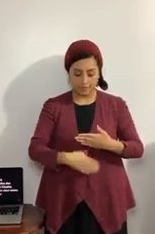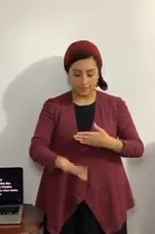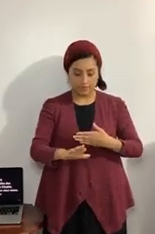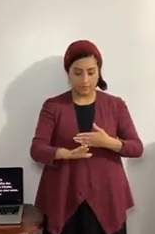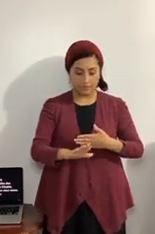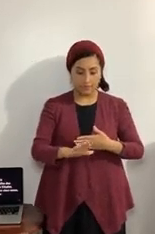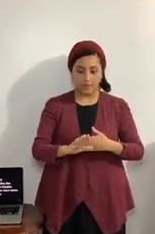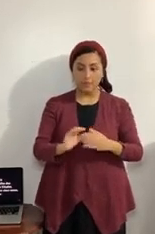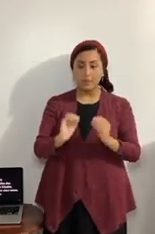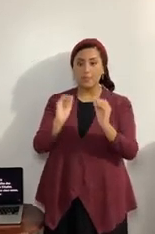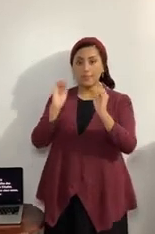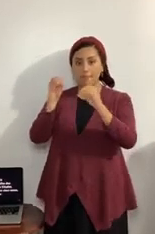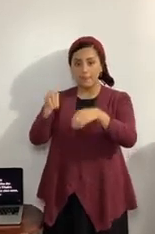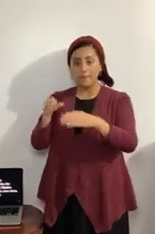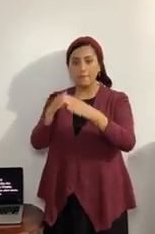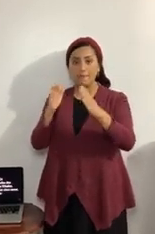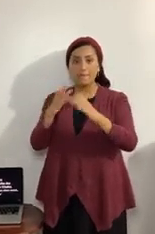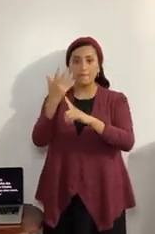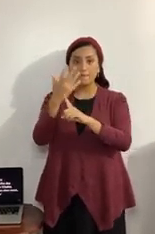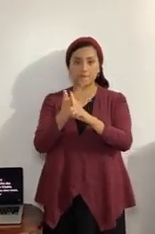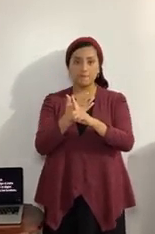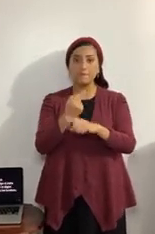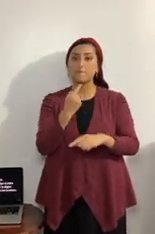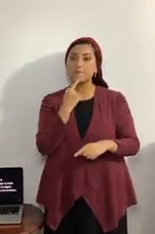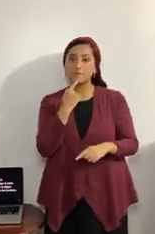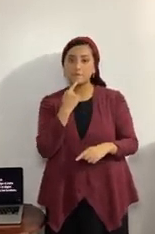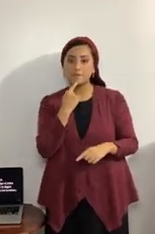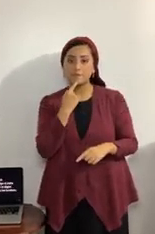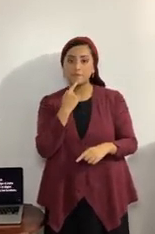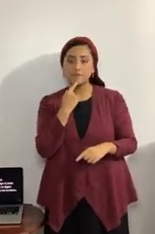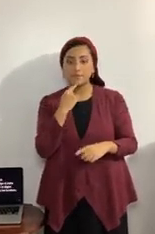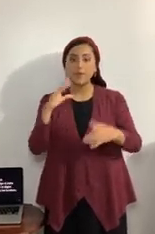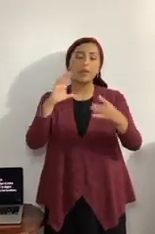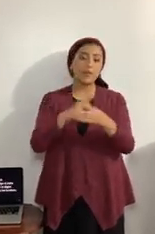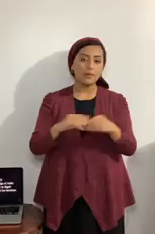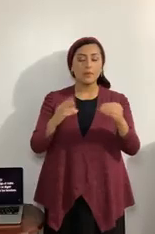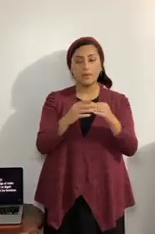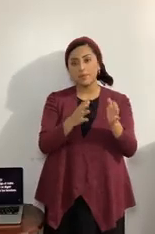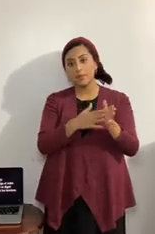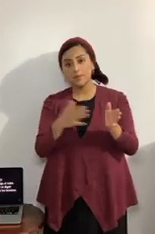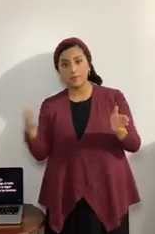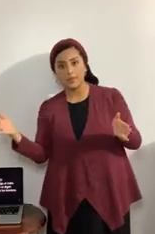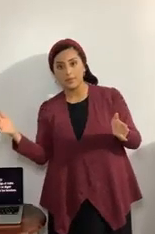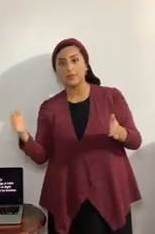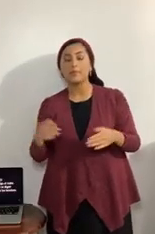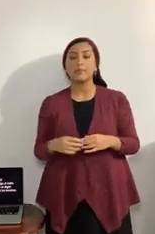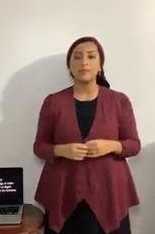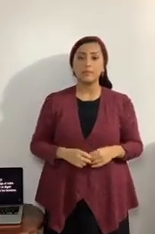por 5 meses, diciendo, y ya viene la narración después. Ahora,